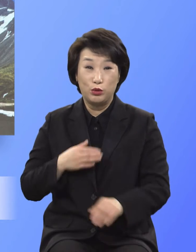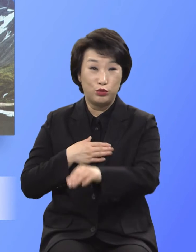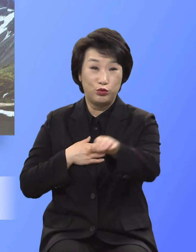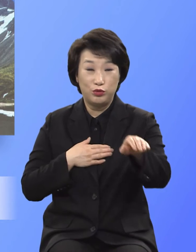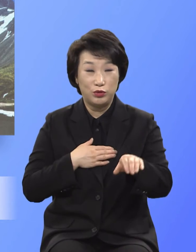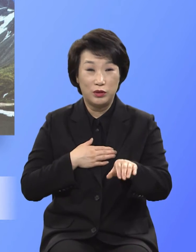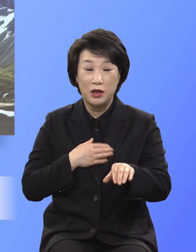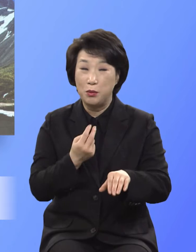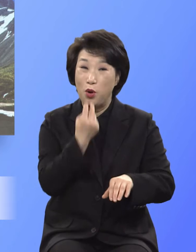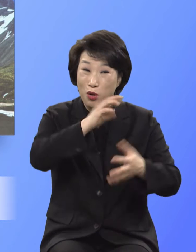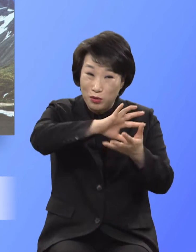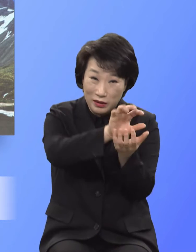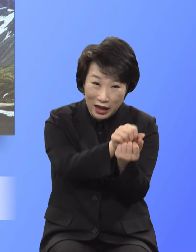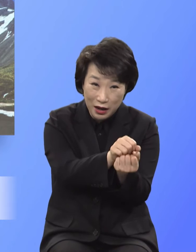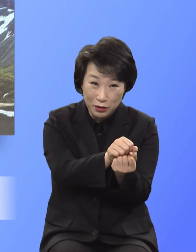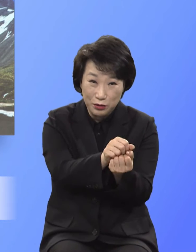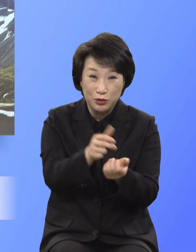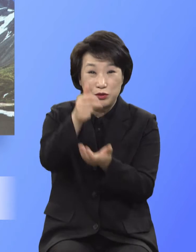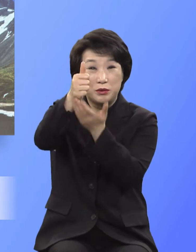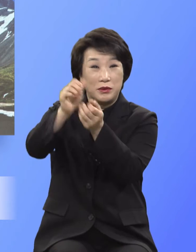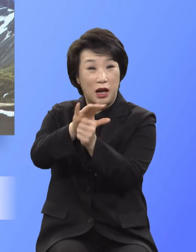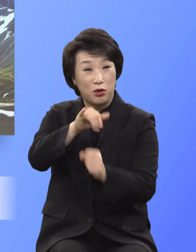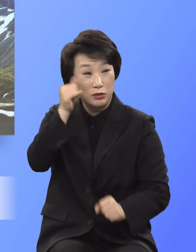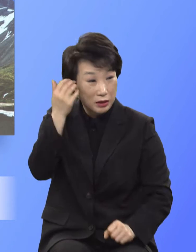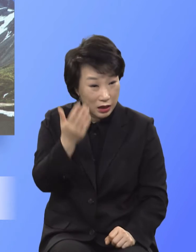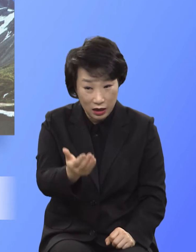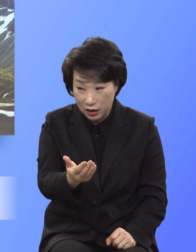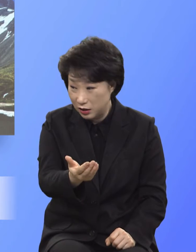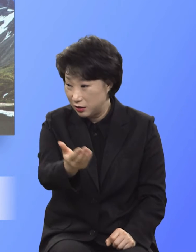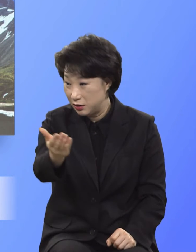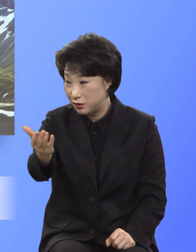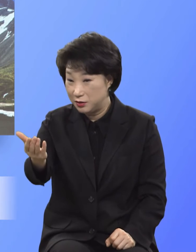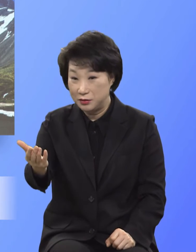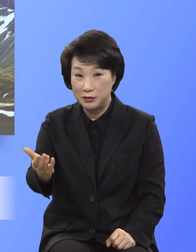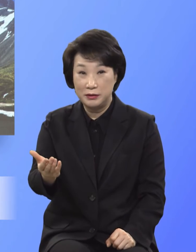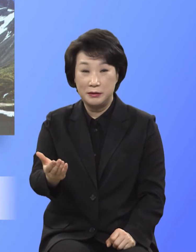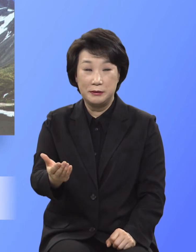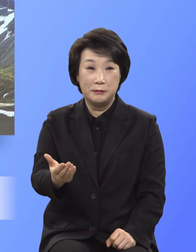우리는 목숨 다하고 주님 사랑합니까?